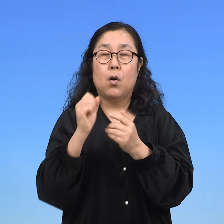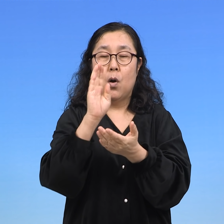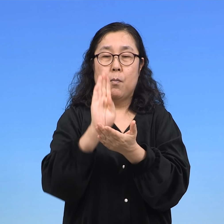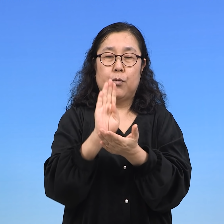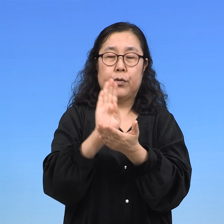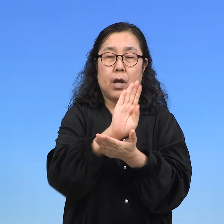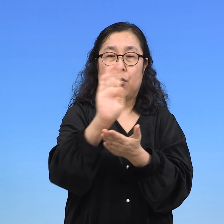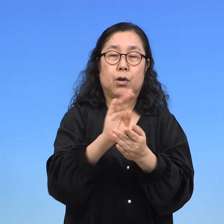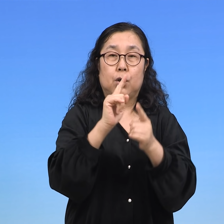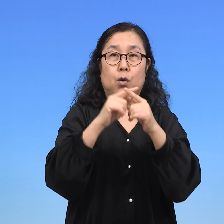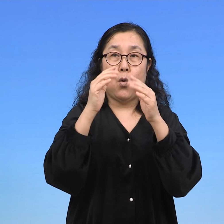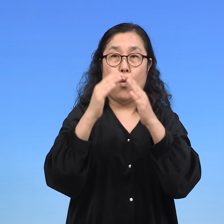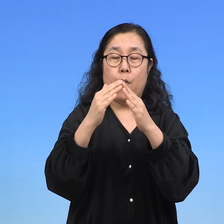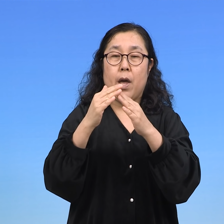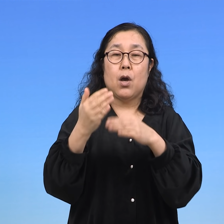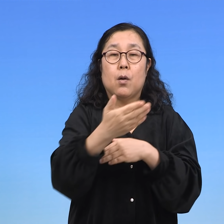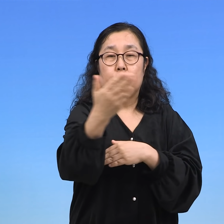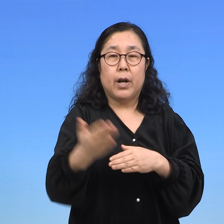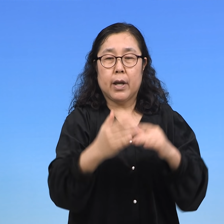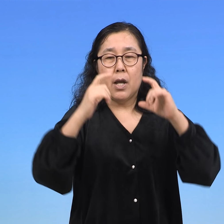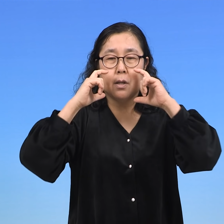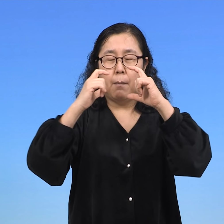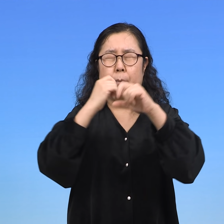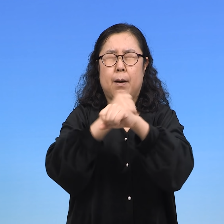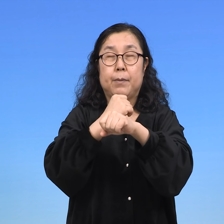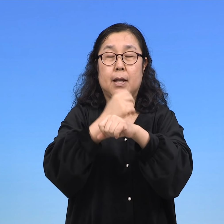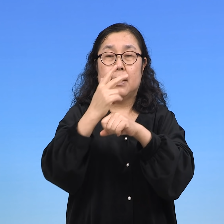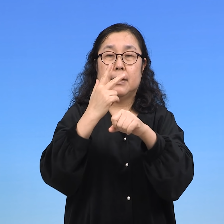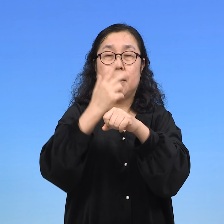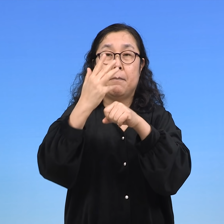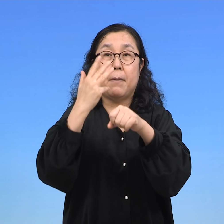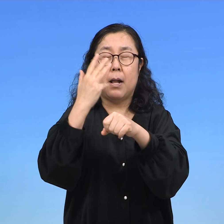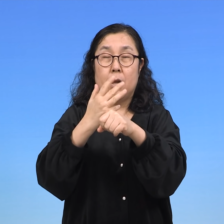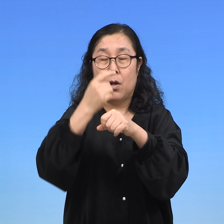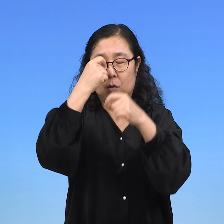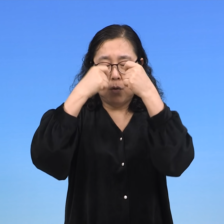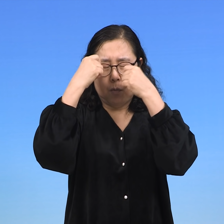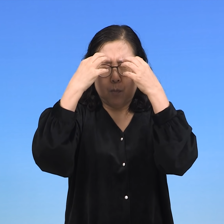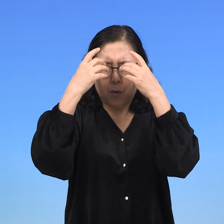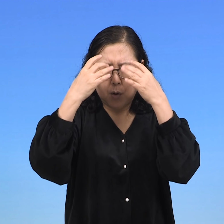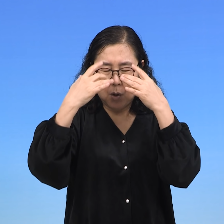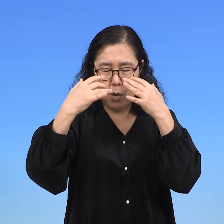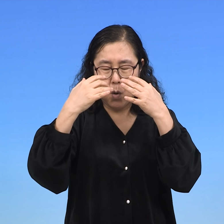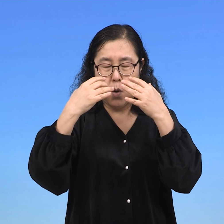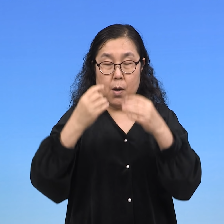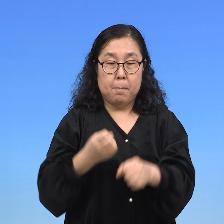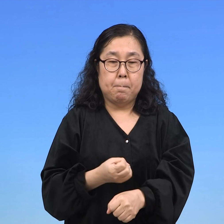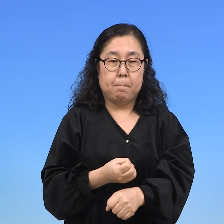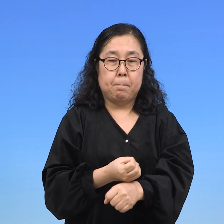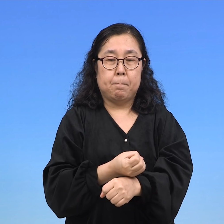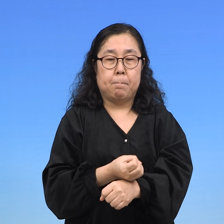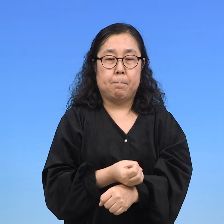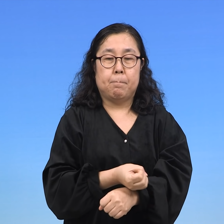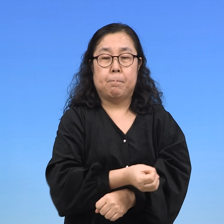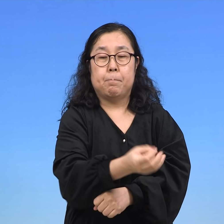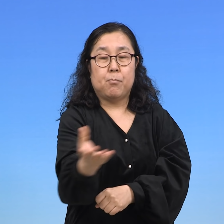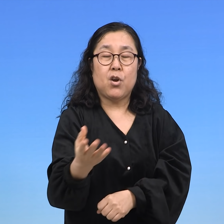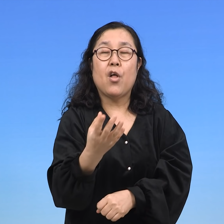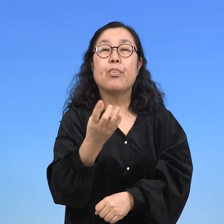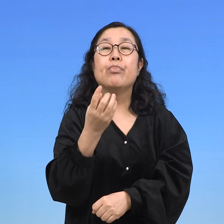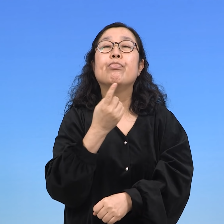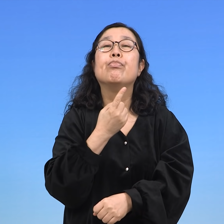감히 분당 우리 교회 모든 성도님들에게 선포합니다. 여러분, 지난 7, 8년 눈물을 흘리고 뿌렸던 씨앗들이